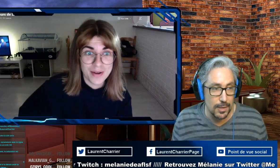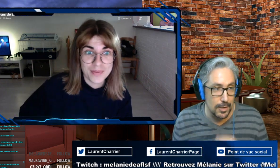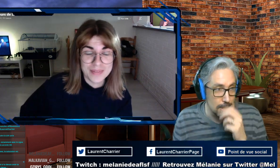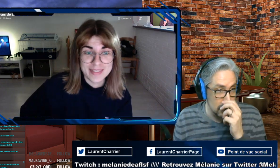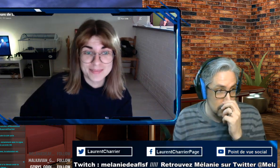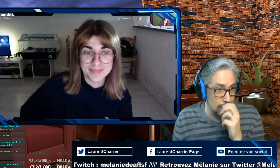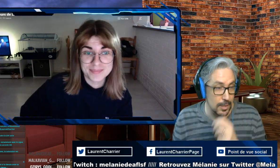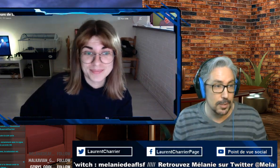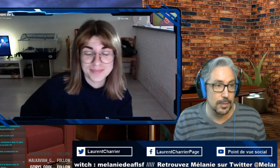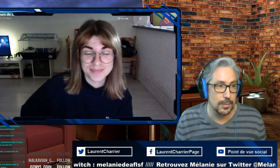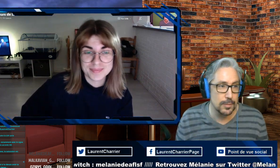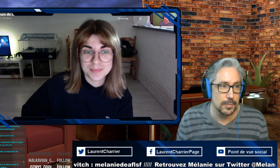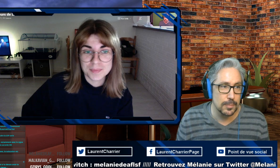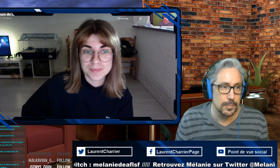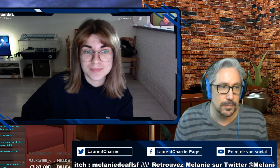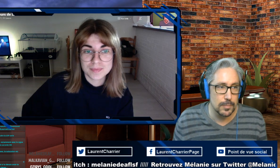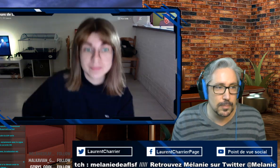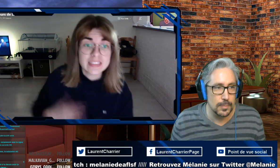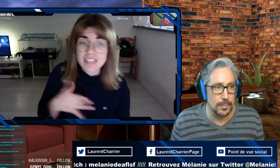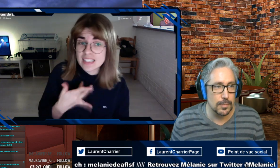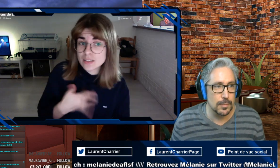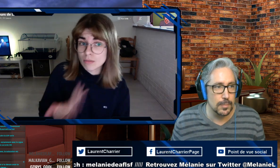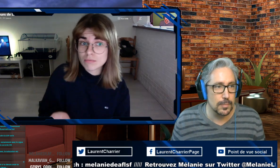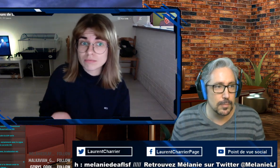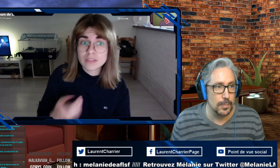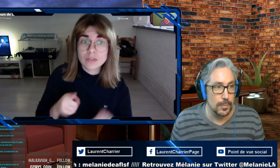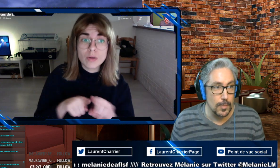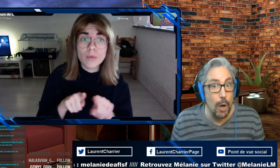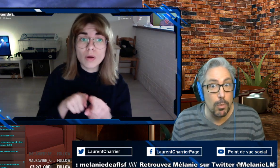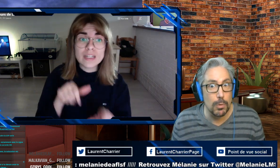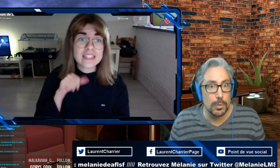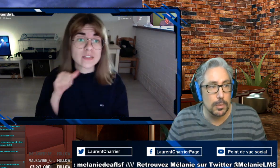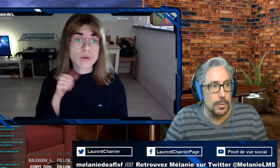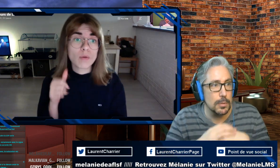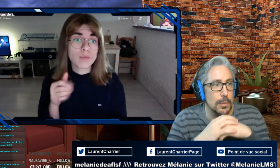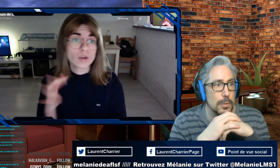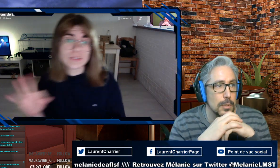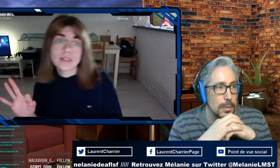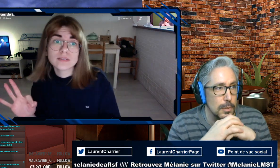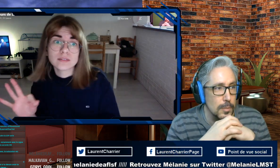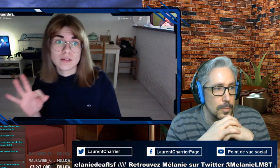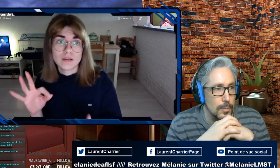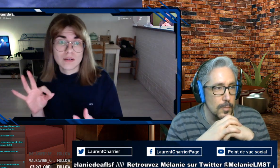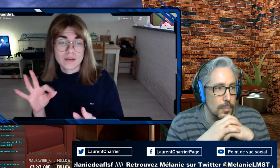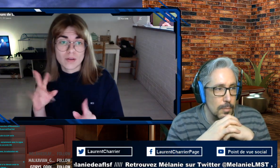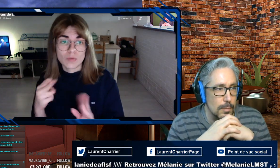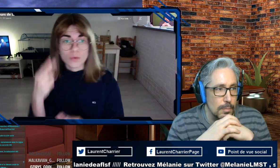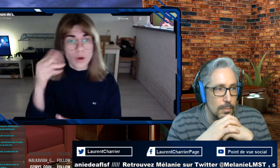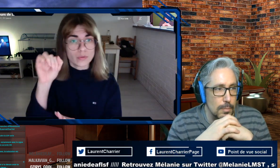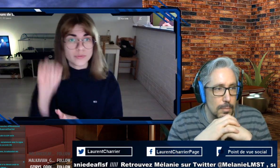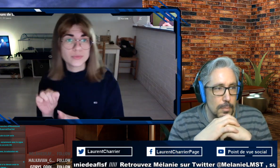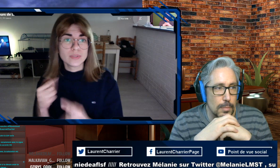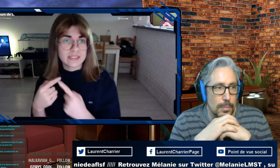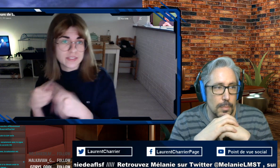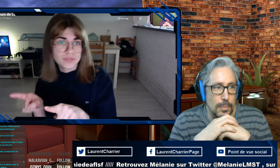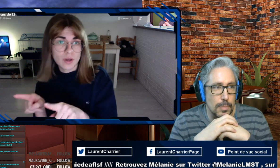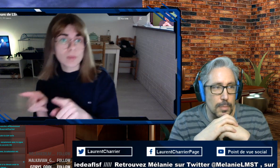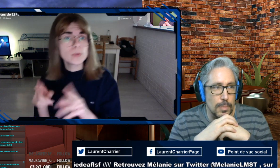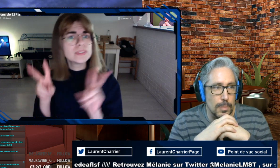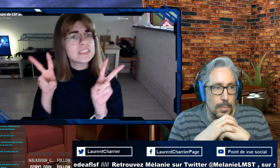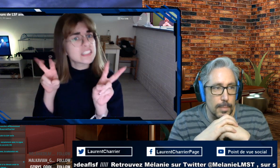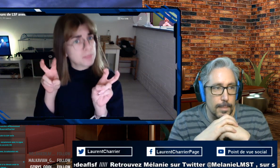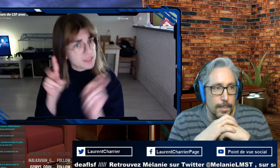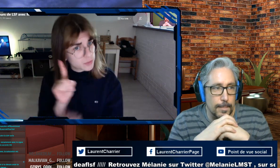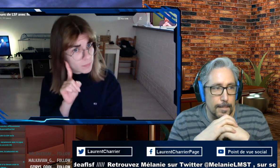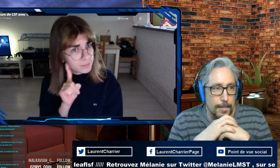Mais c'est rare, oui. Ouais. Mais c'est intéressant. C'est comme les accents français. Nord-Sud, c'est différent,